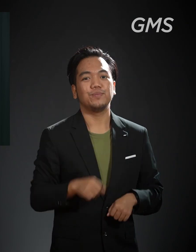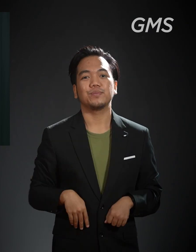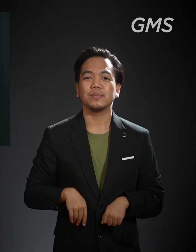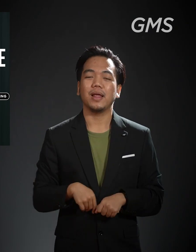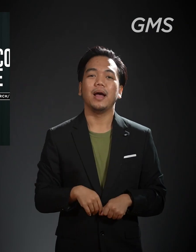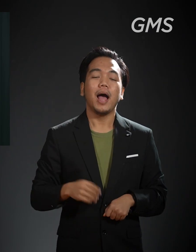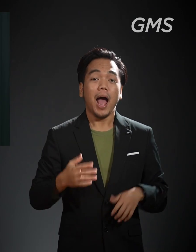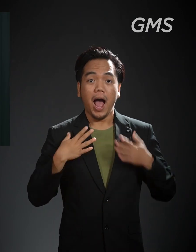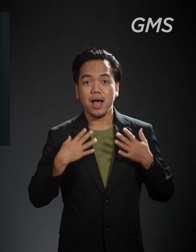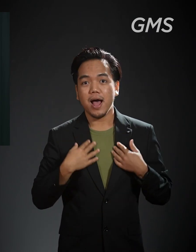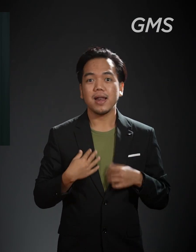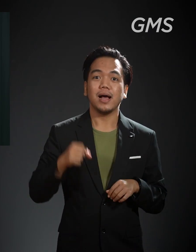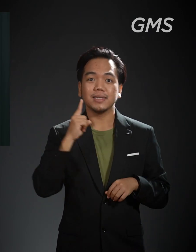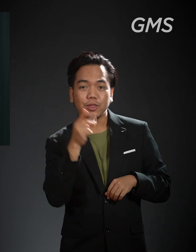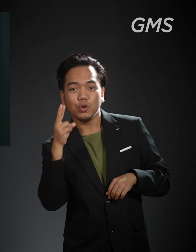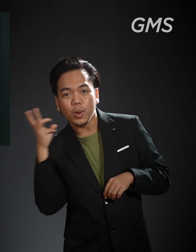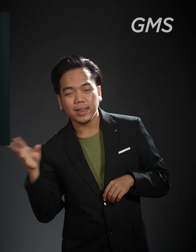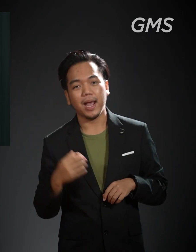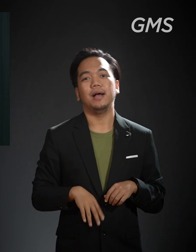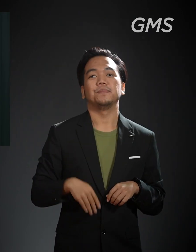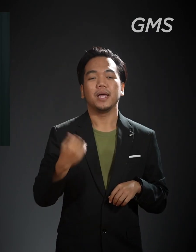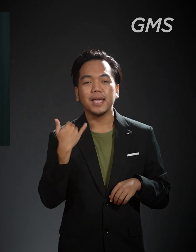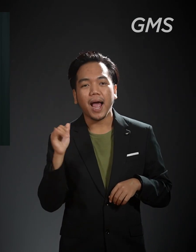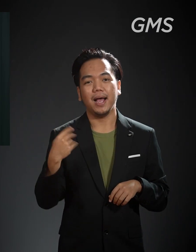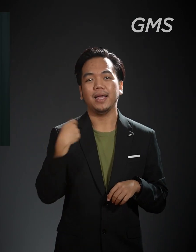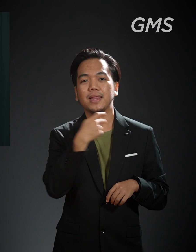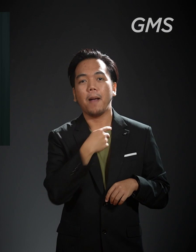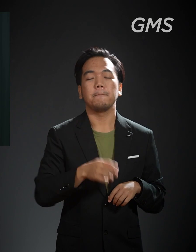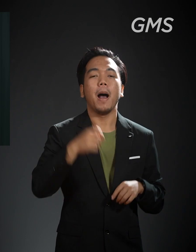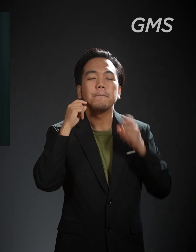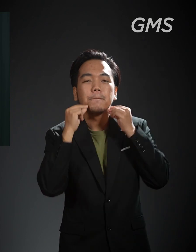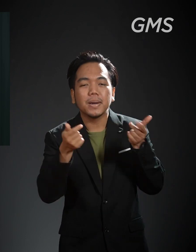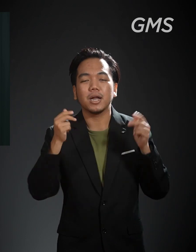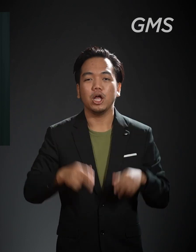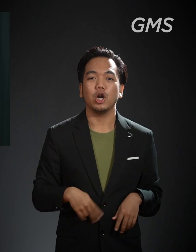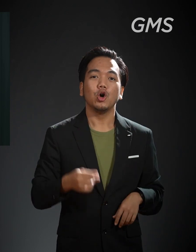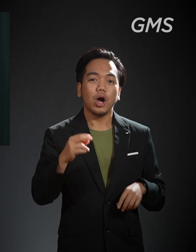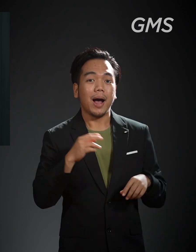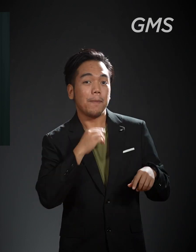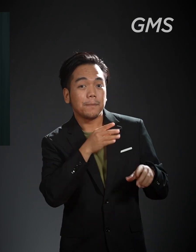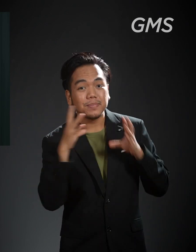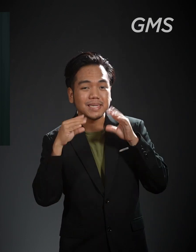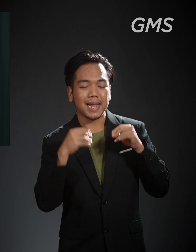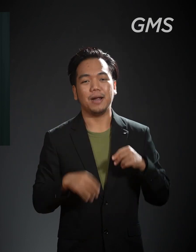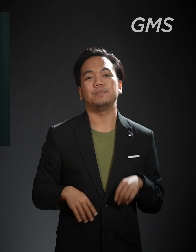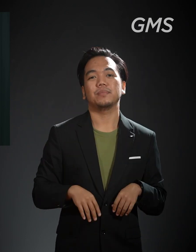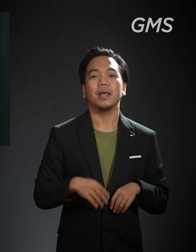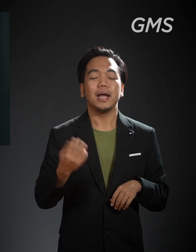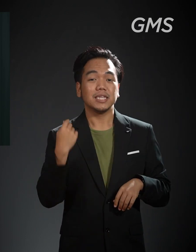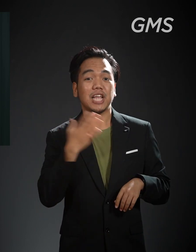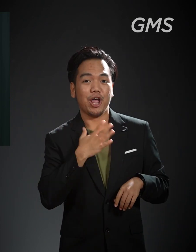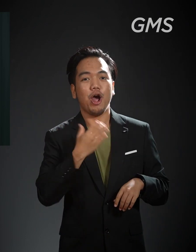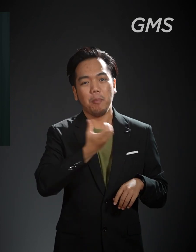perlu diperhatikan. Kami dari Gereja Mawar Sharon, kami rindu mengundang Anda untuk bisa bergabung bersama-sama di dalam Connect